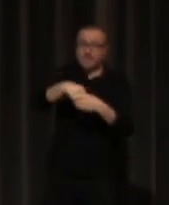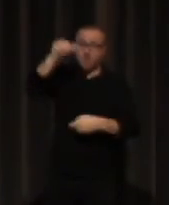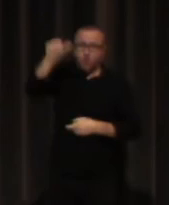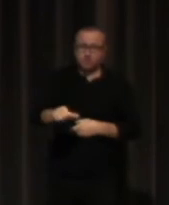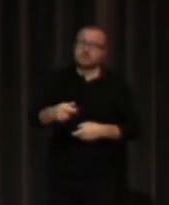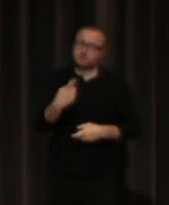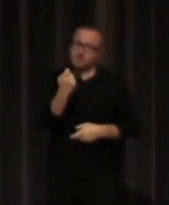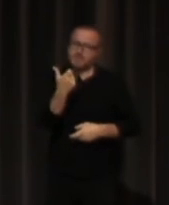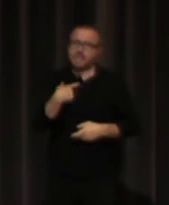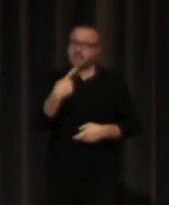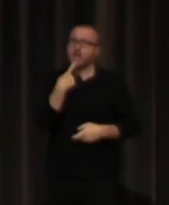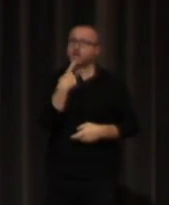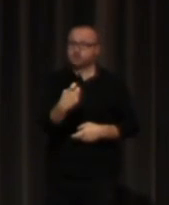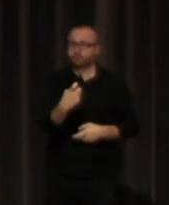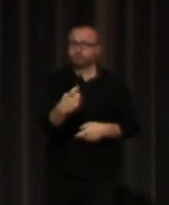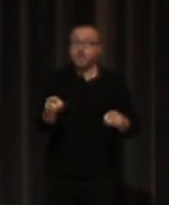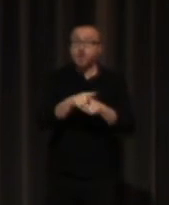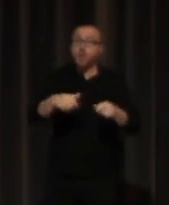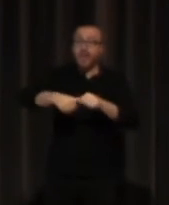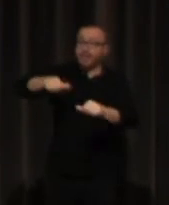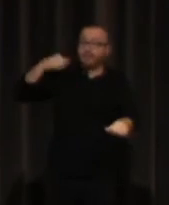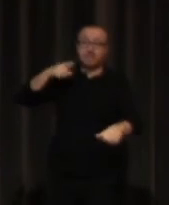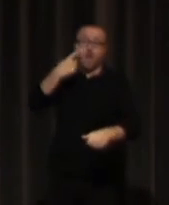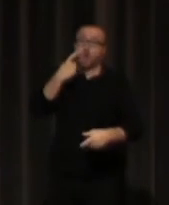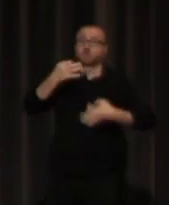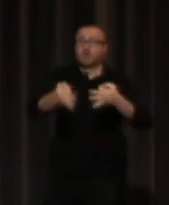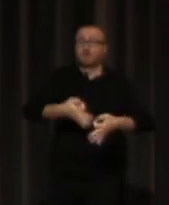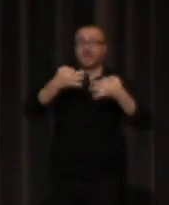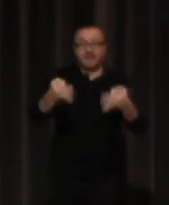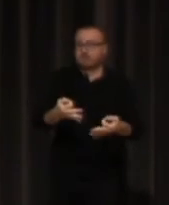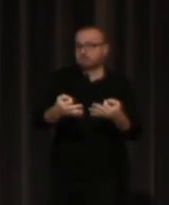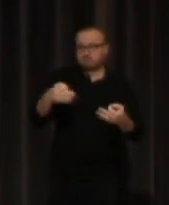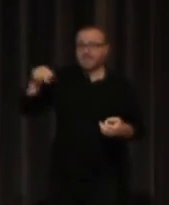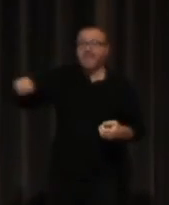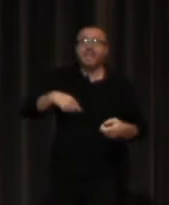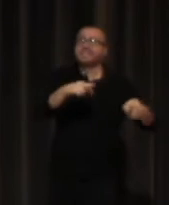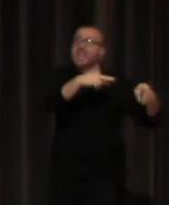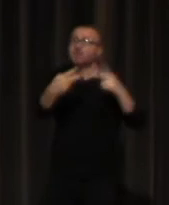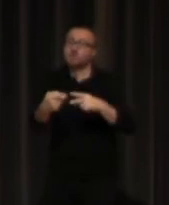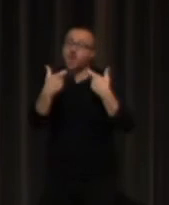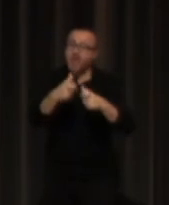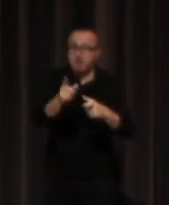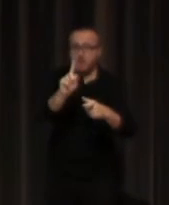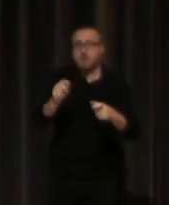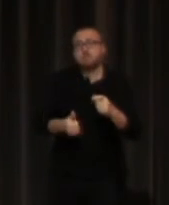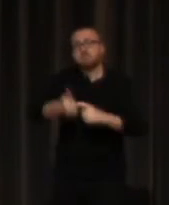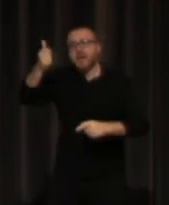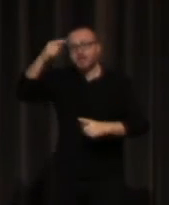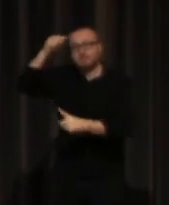avui serà una mica diferent del que esperàveu i parlarem ben poc de traducció i molt més de literatura o de